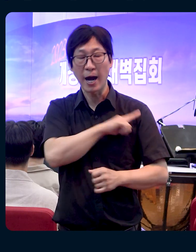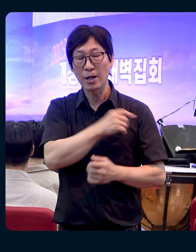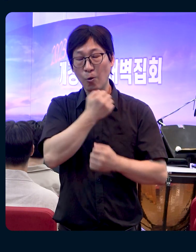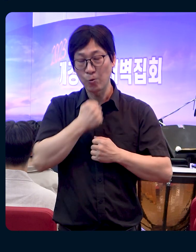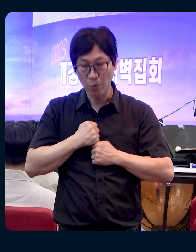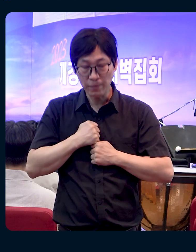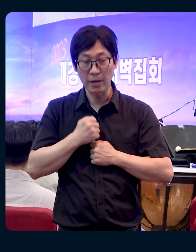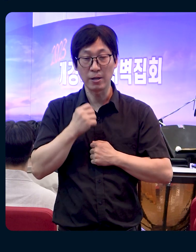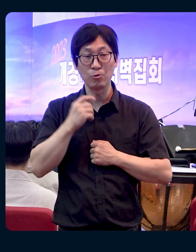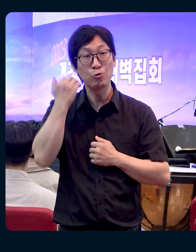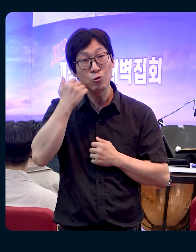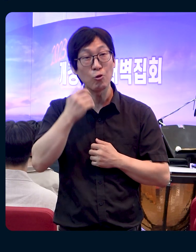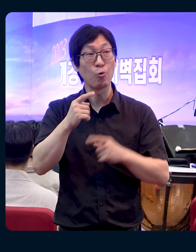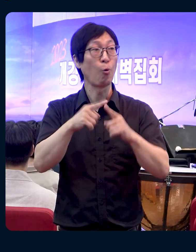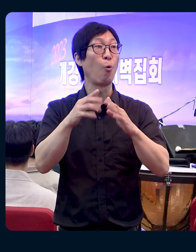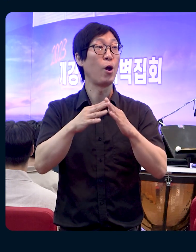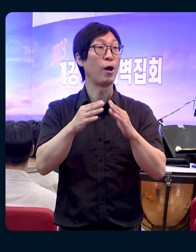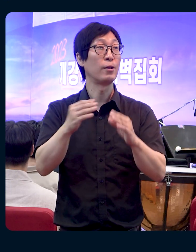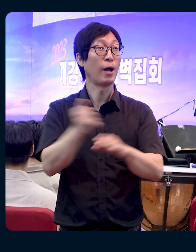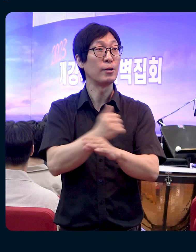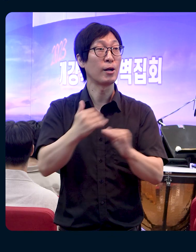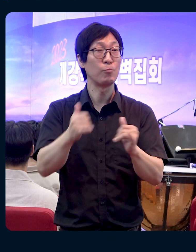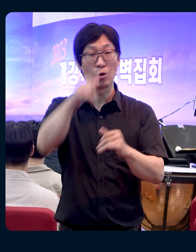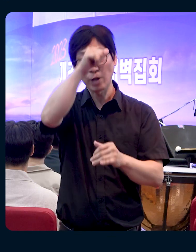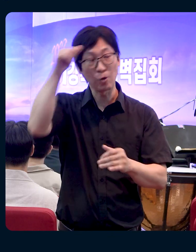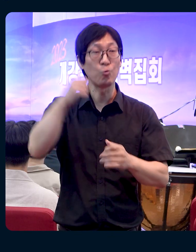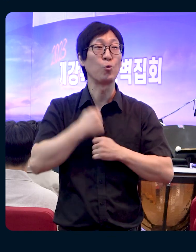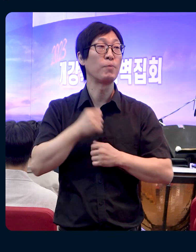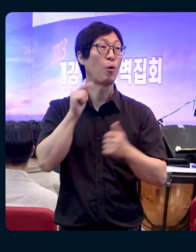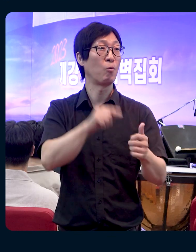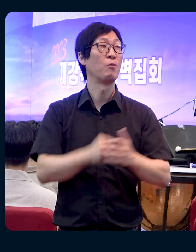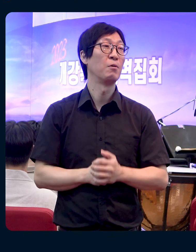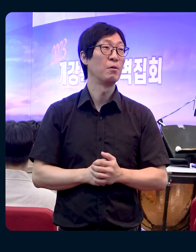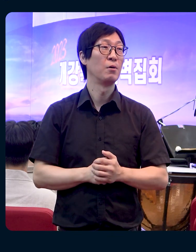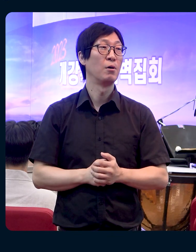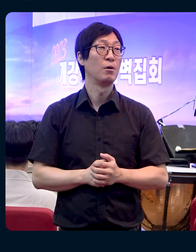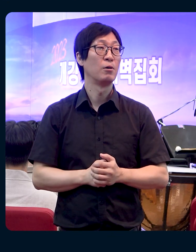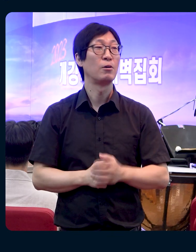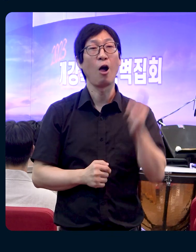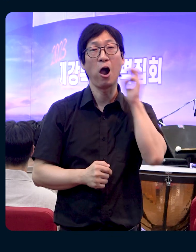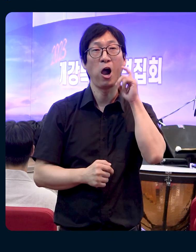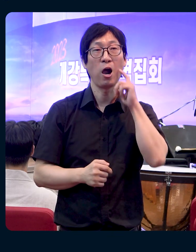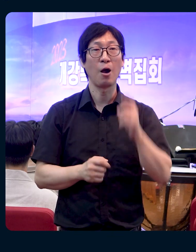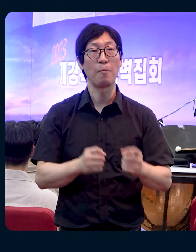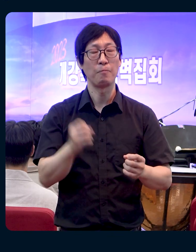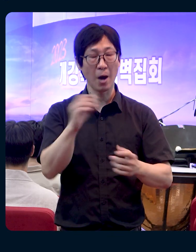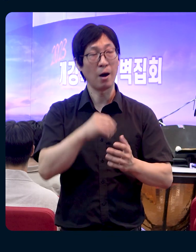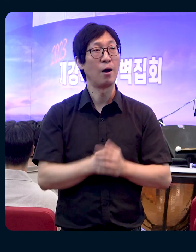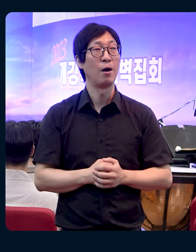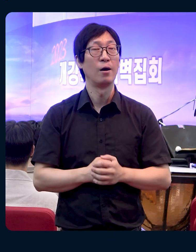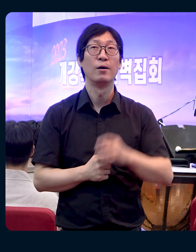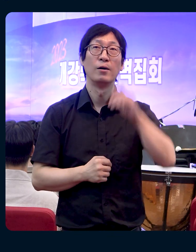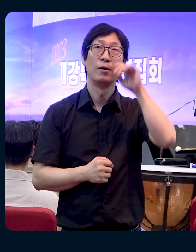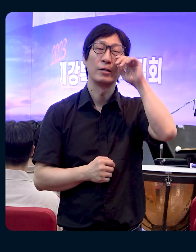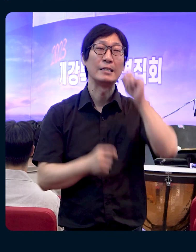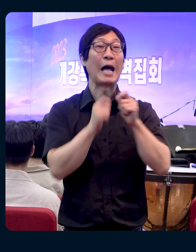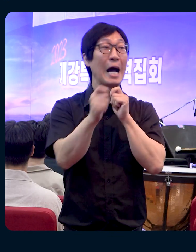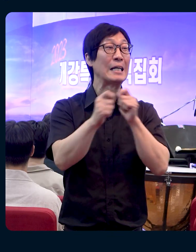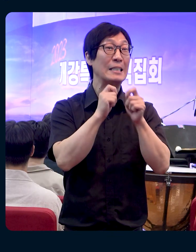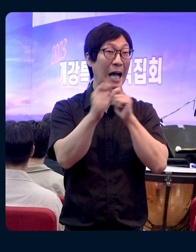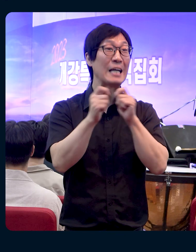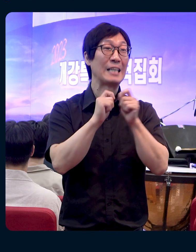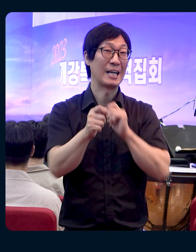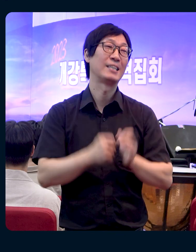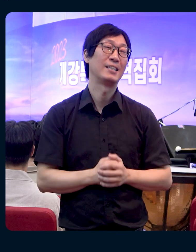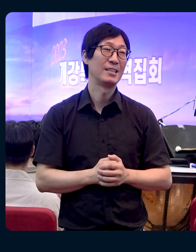자기의 어떤 크레딧을 이용해서 내가 믿는 사람인데 거짓말하겠어. 그리고 거짓말하면 안 되죠. 아니, 거짓말 안 해도 그렇게 말하면 그런